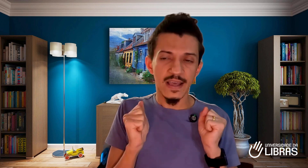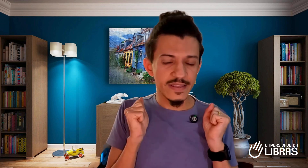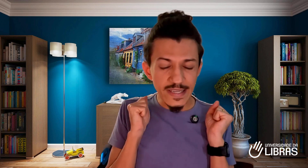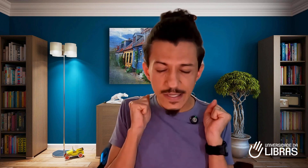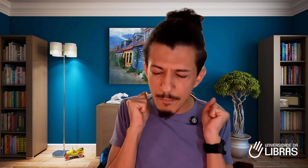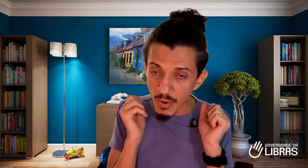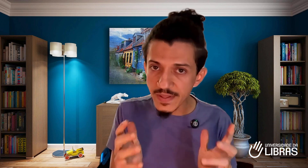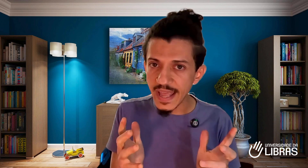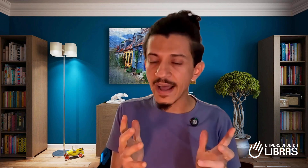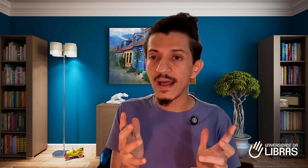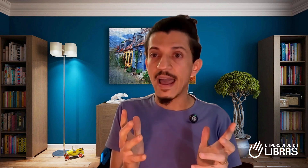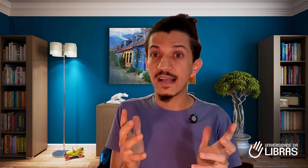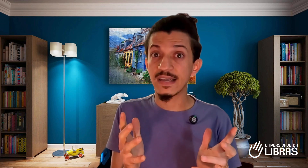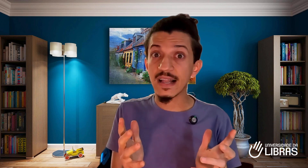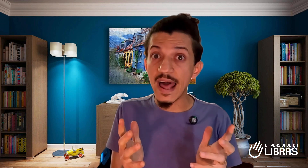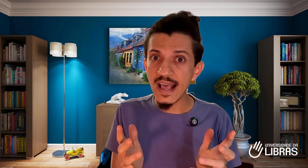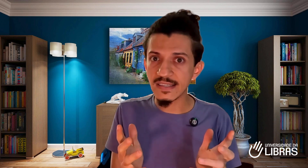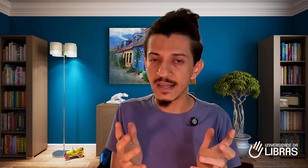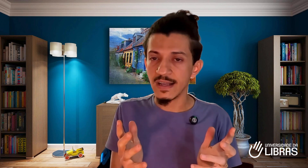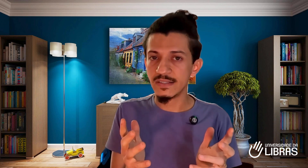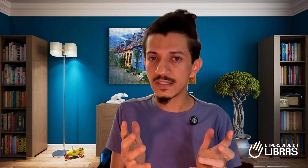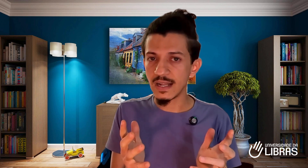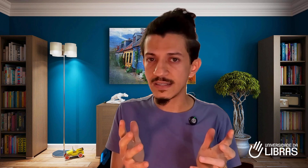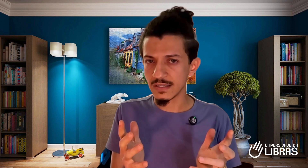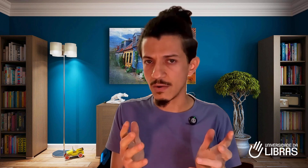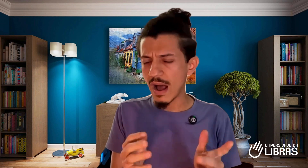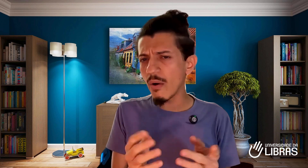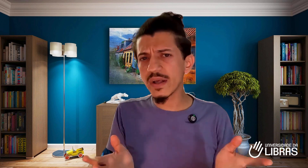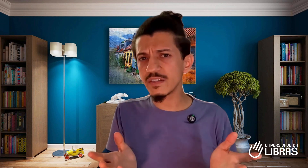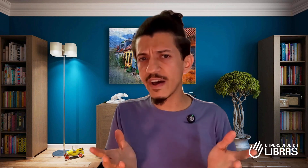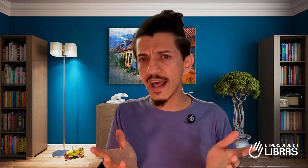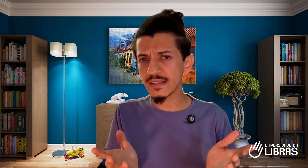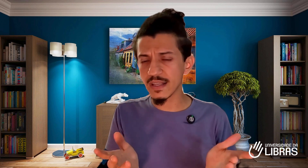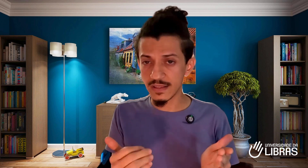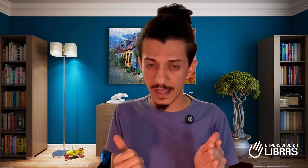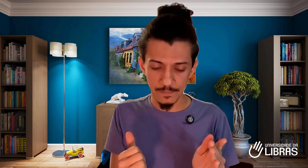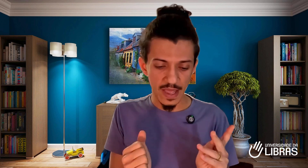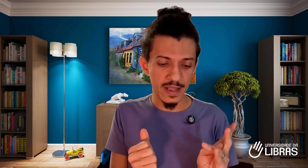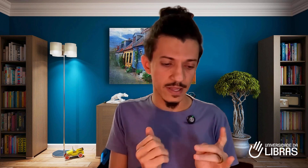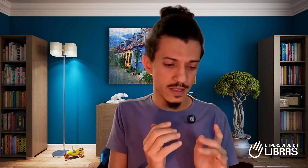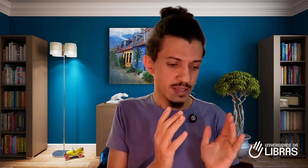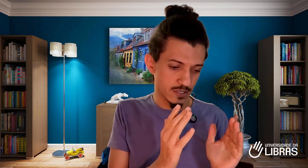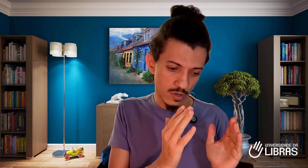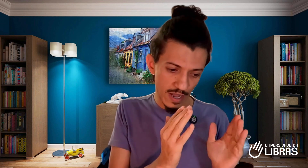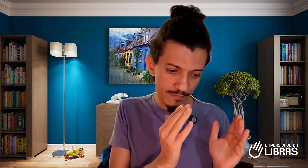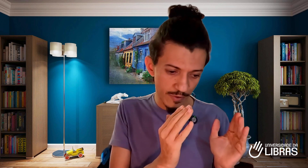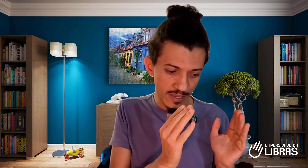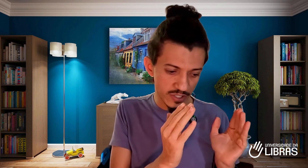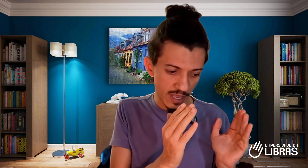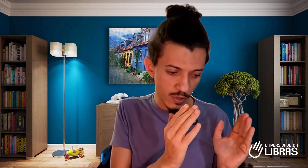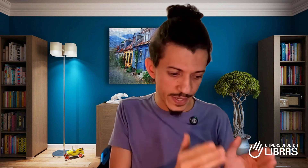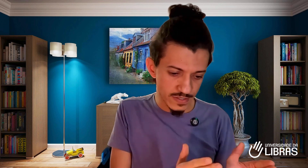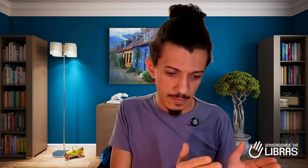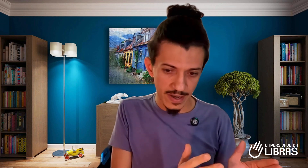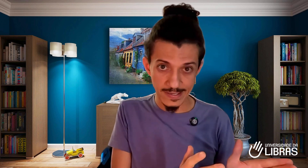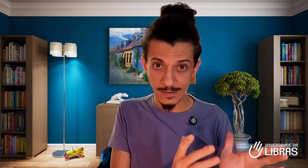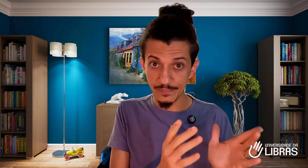esse poder, essa clareza de sinalização. A única diferença que tem entre se tornar fluente em 8 semanas,